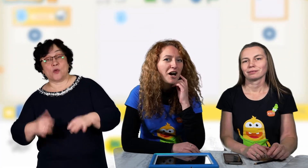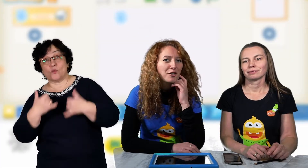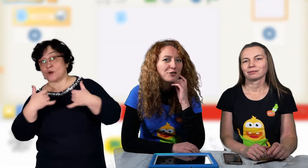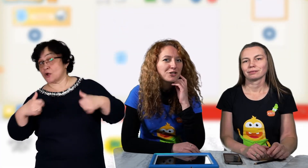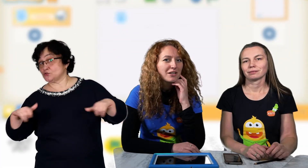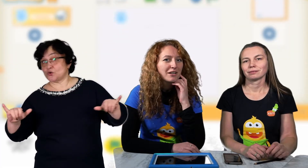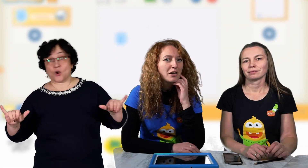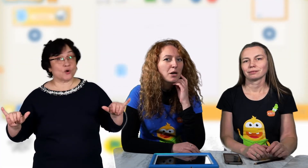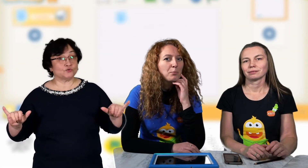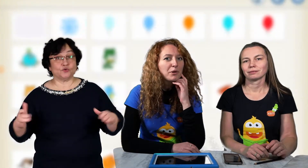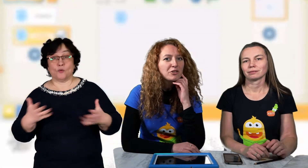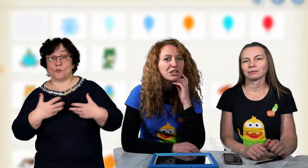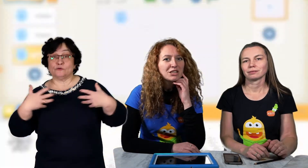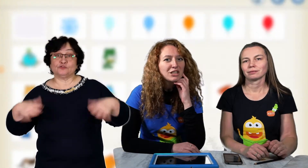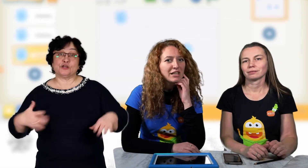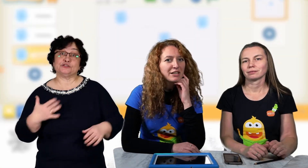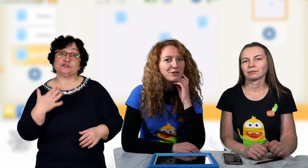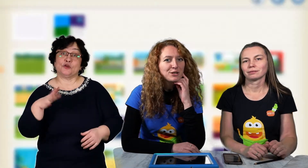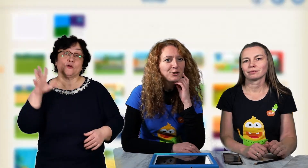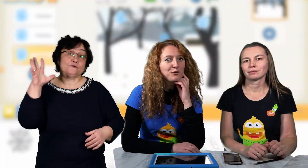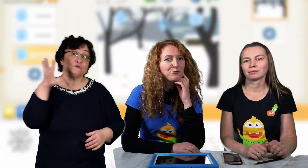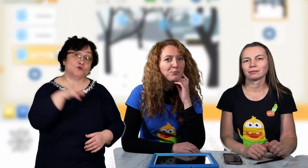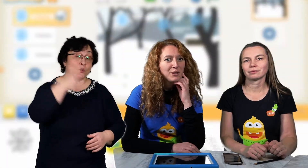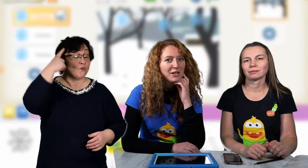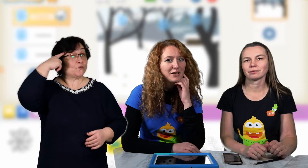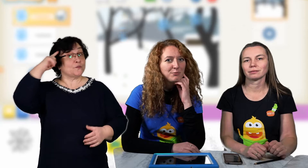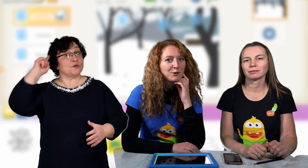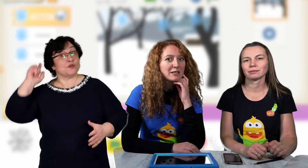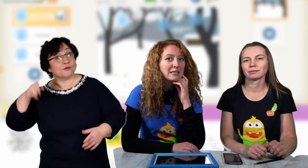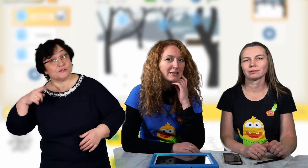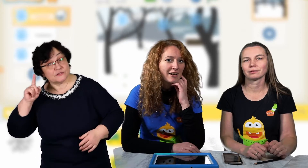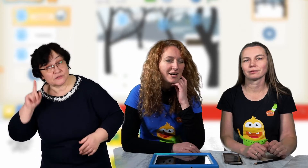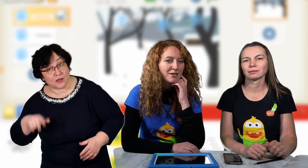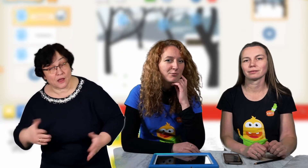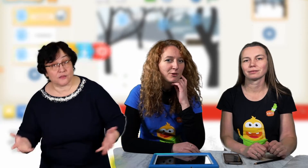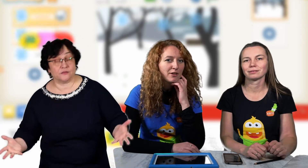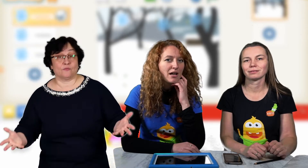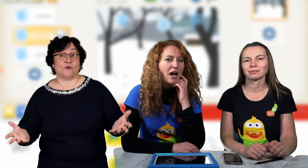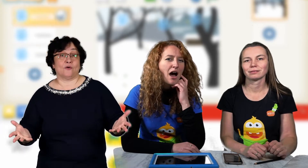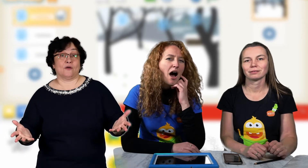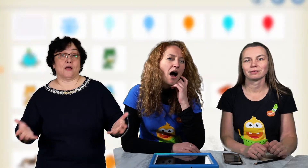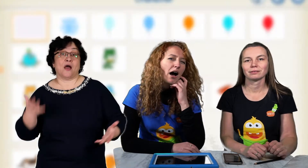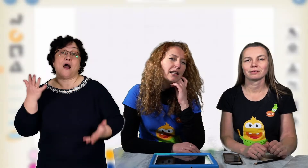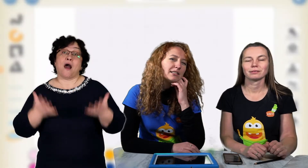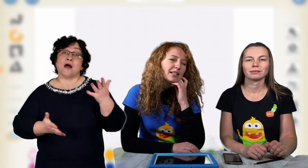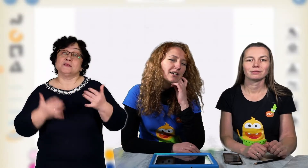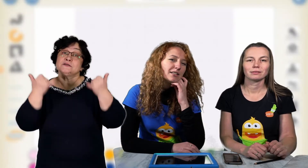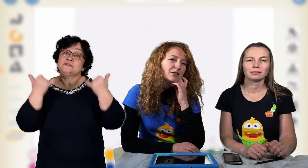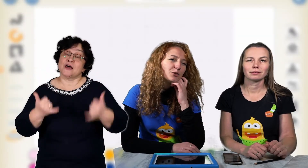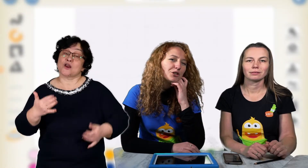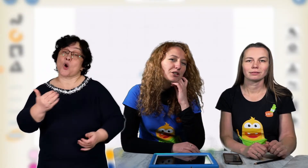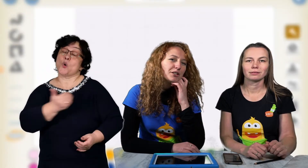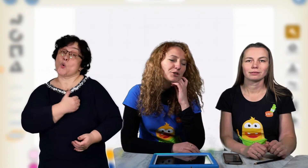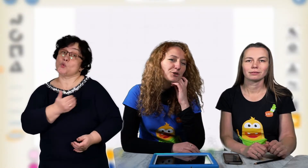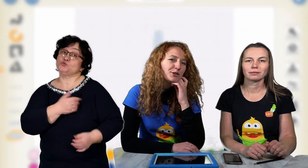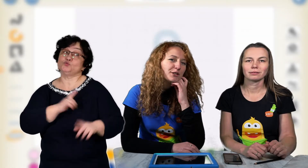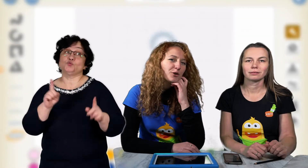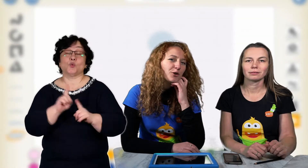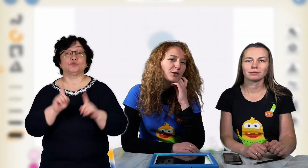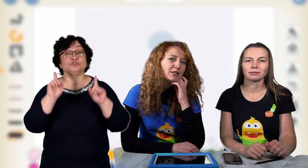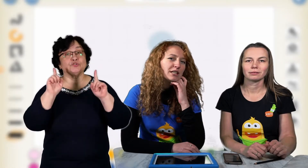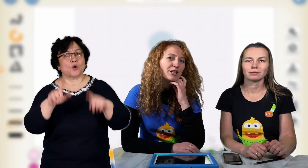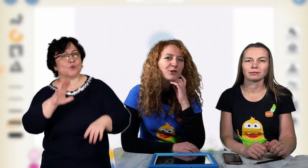Це вражаюче. Ми вже стільки всього вміємо і знаємо, але зараз хочеться